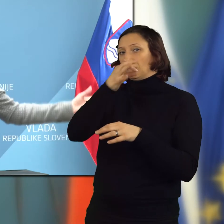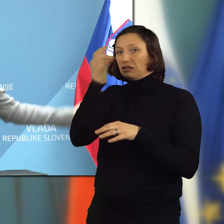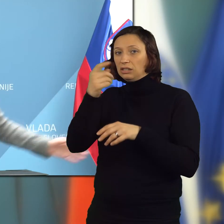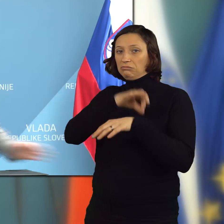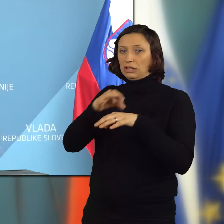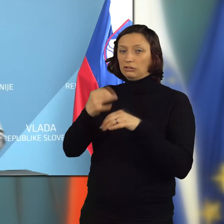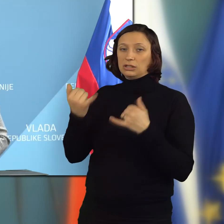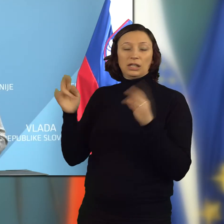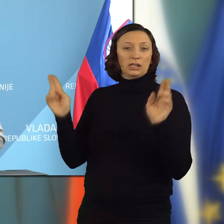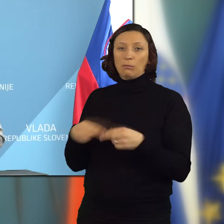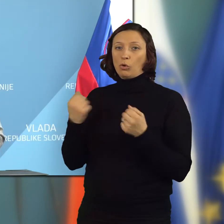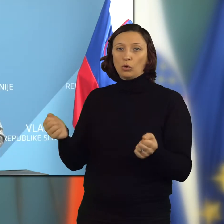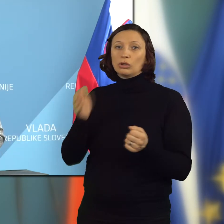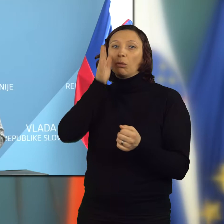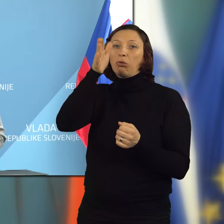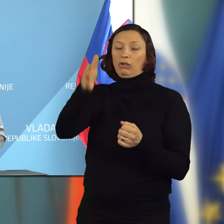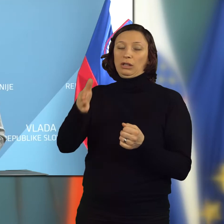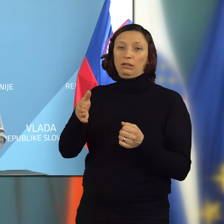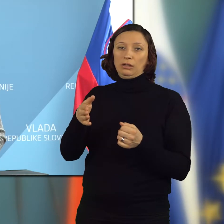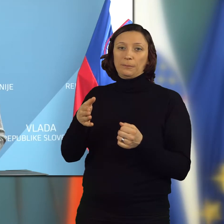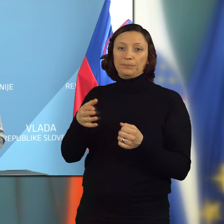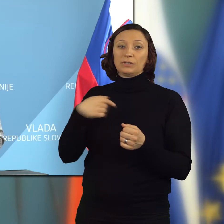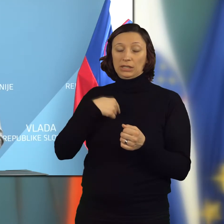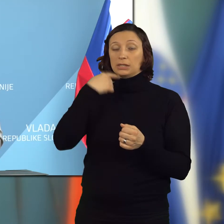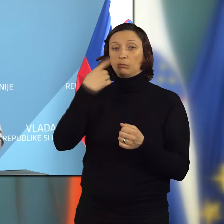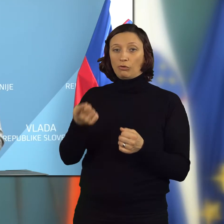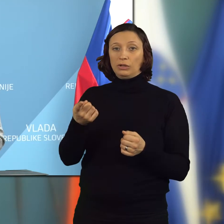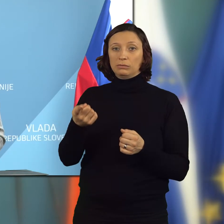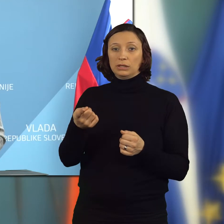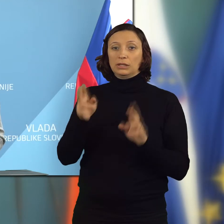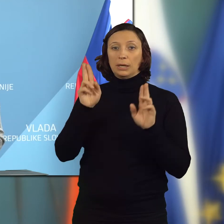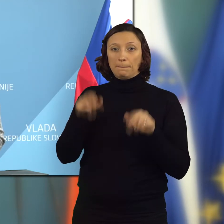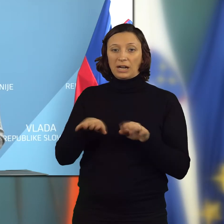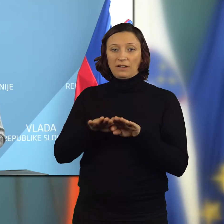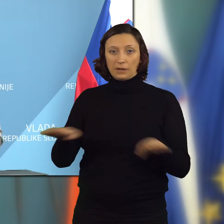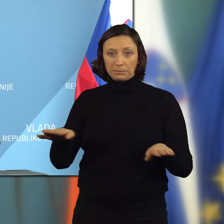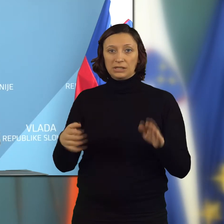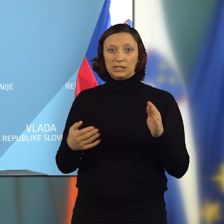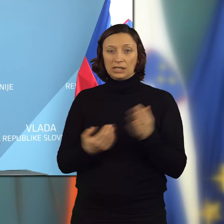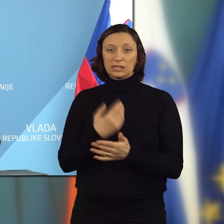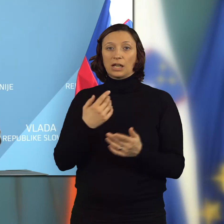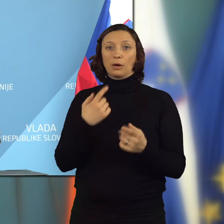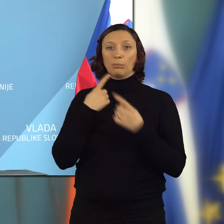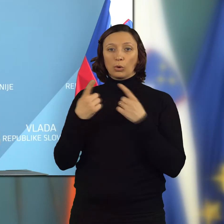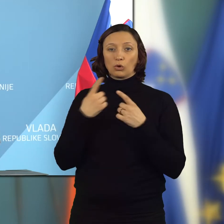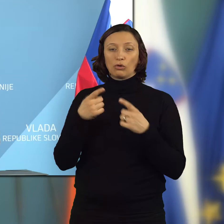parih dni, tednov in je nemogoče napovedati. Povem pa samo še to, da prava miza